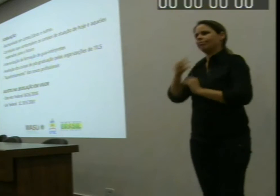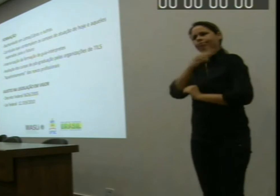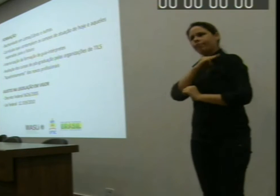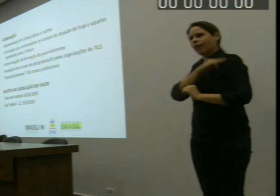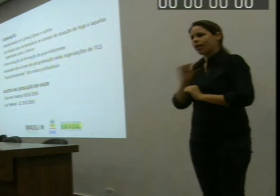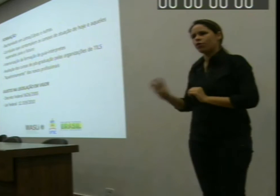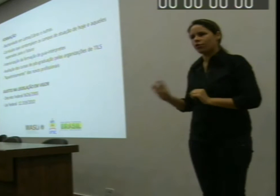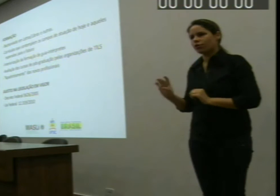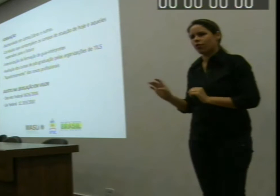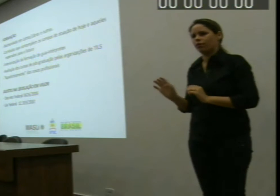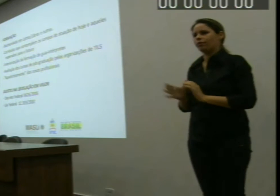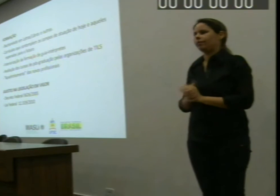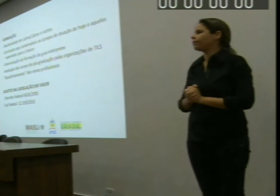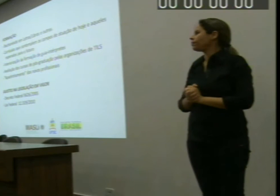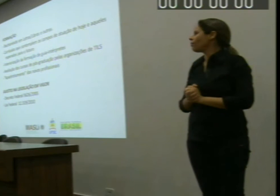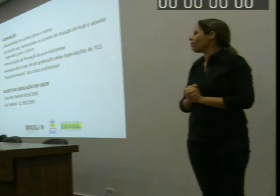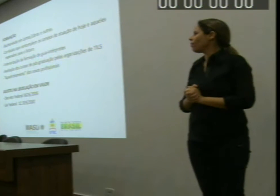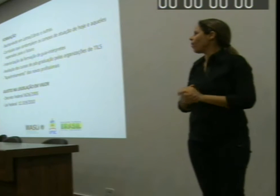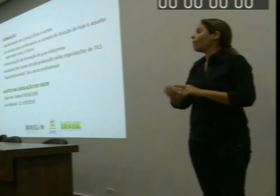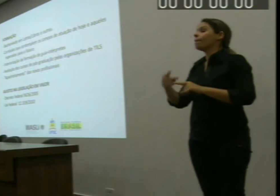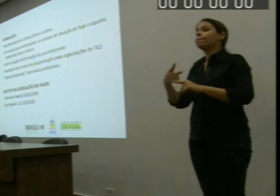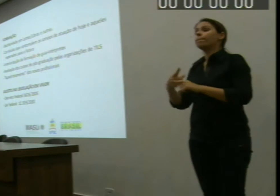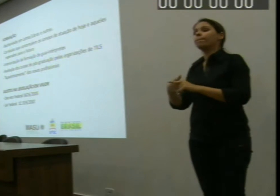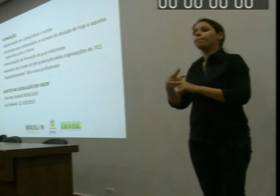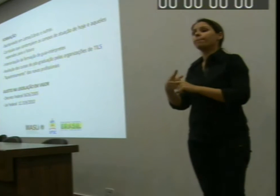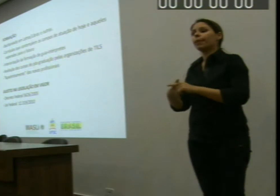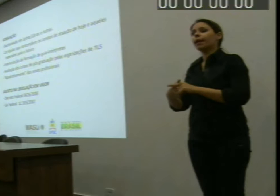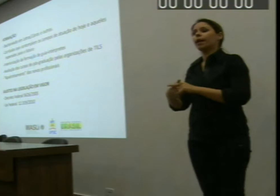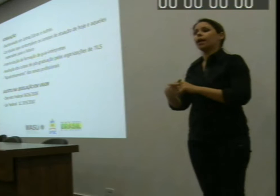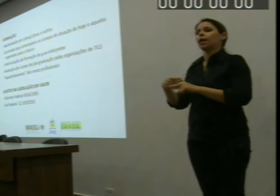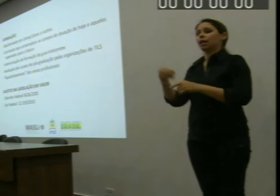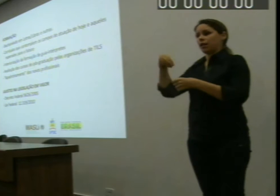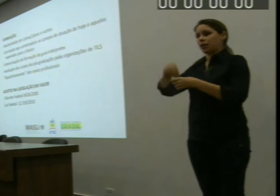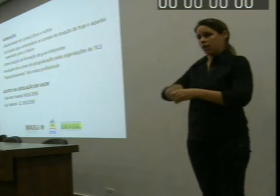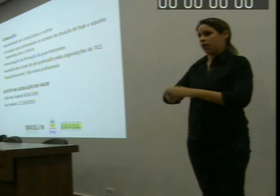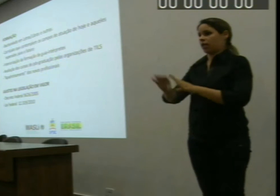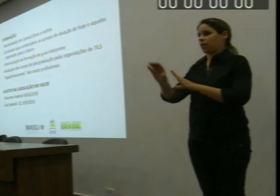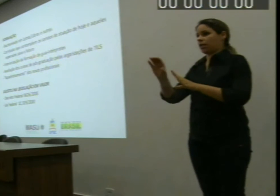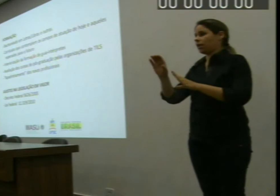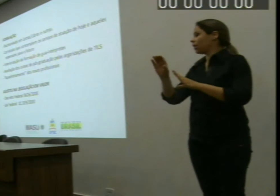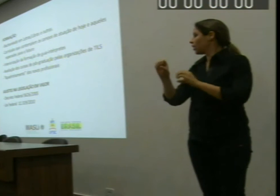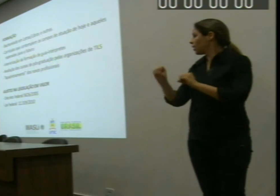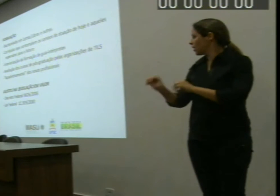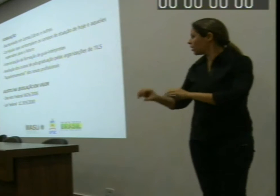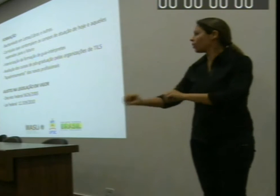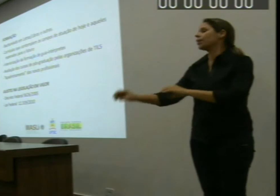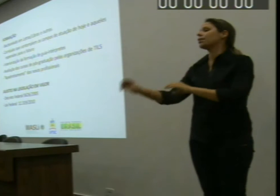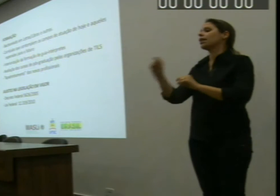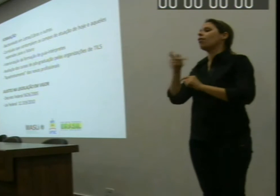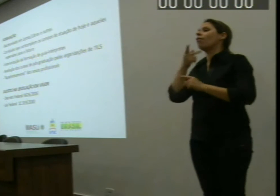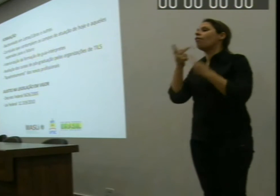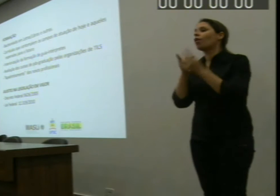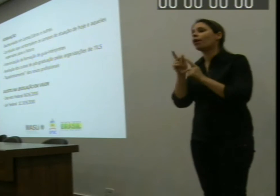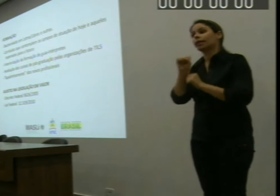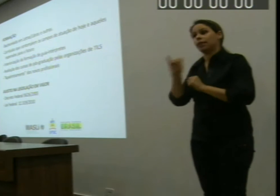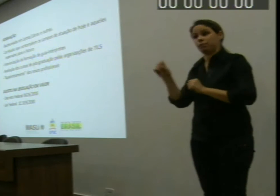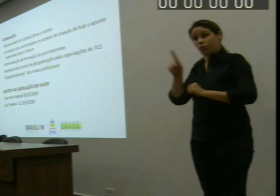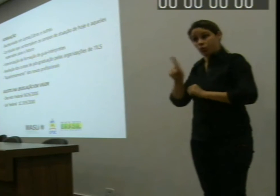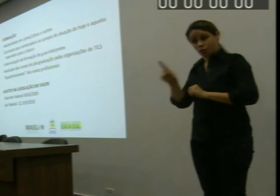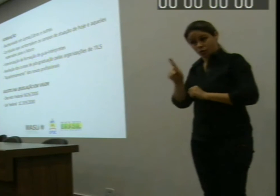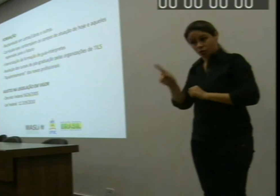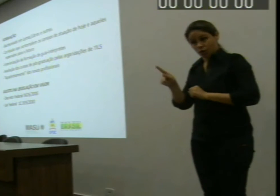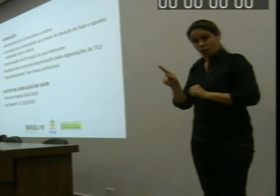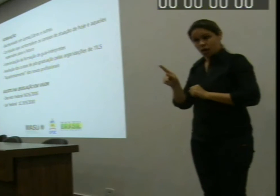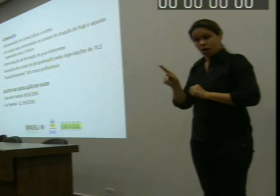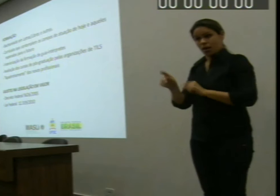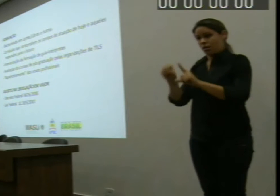sim por quê Porque pra educação a legislação determina que quem é professor tem que ter licenciaturas aí lá tá muito claro